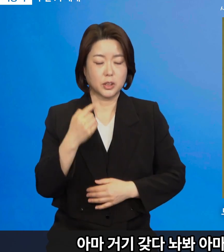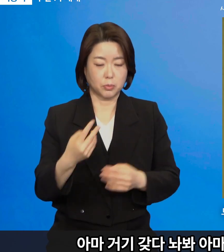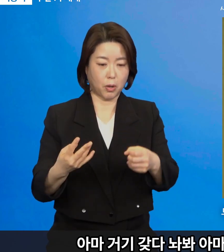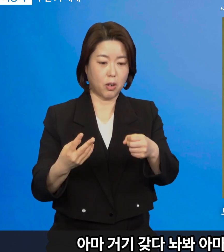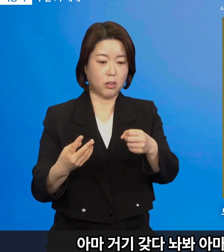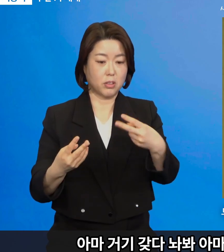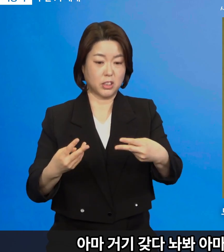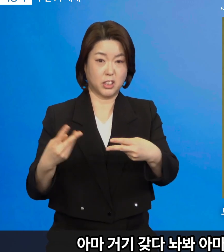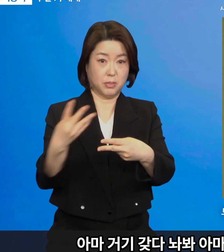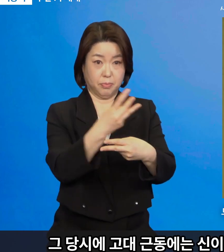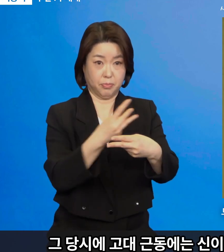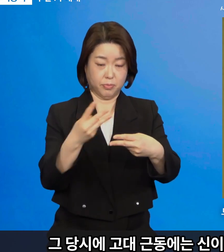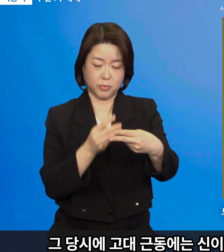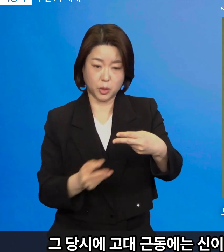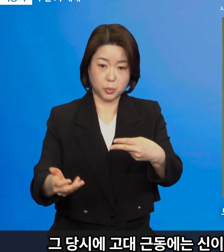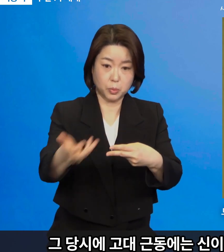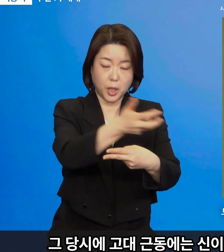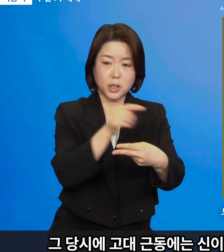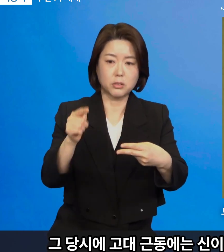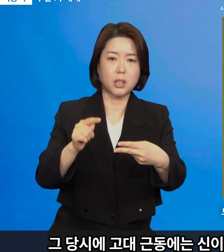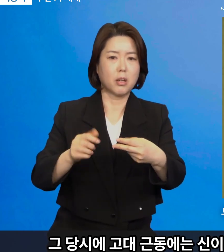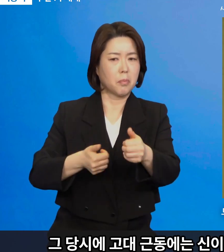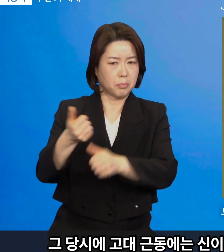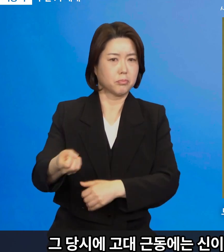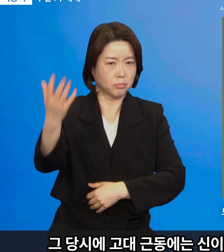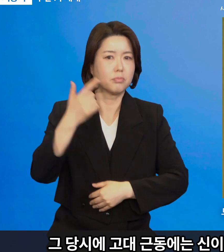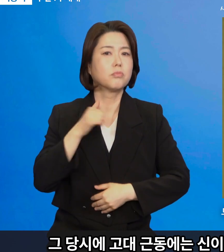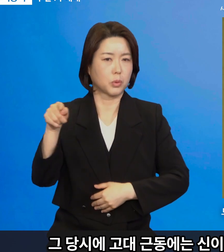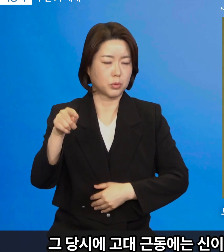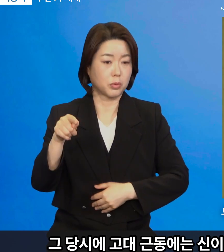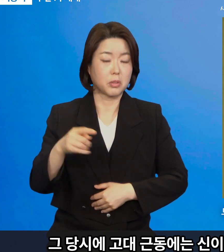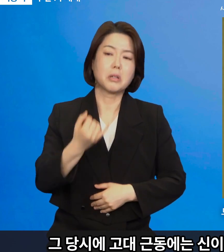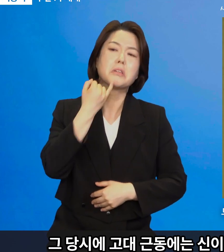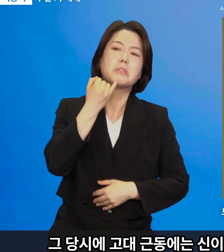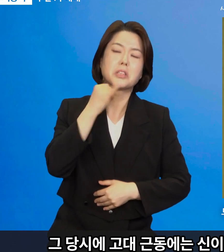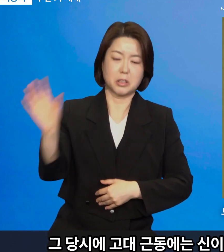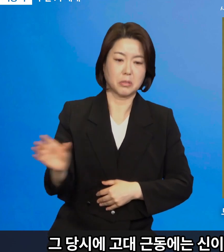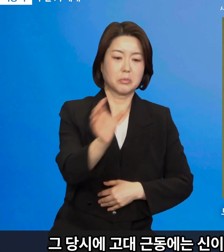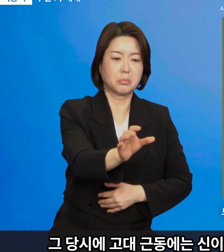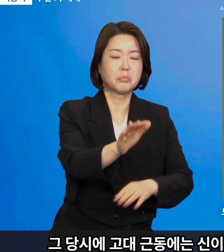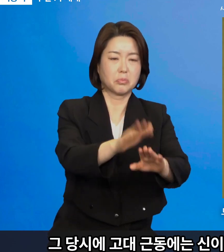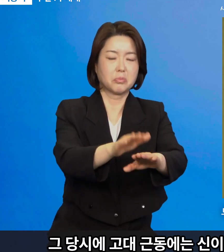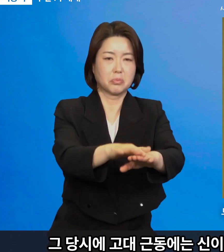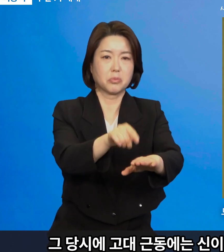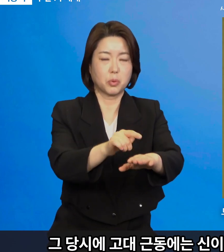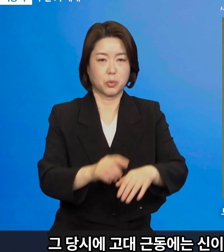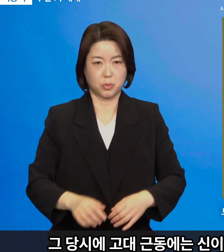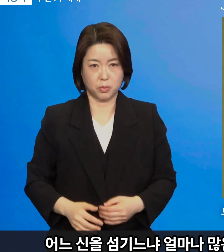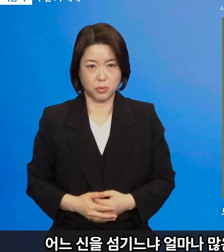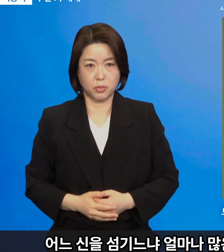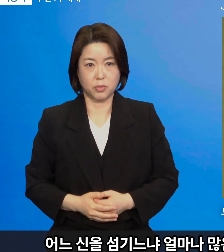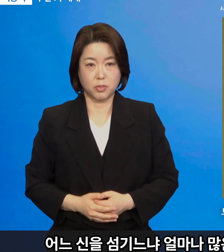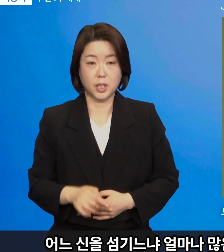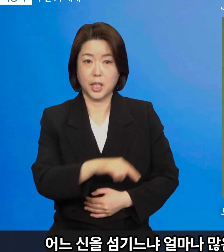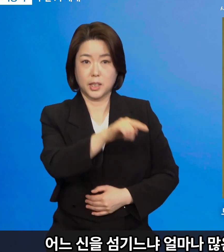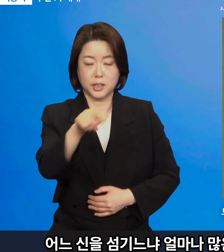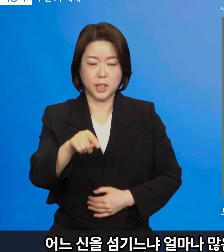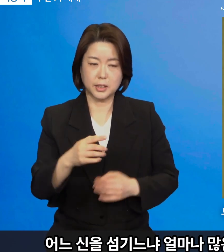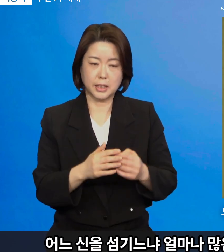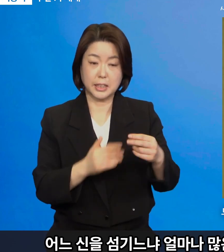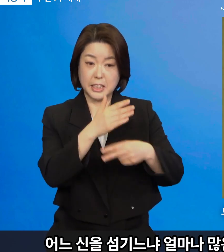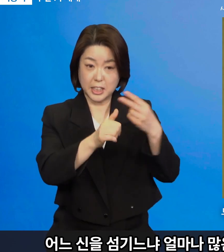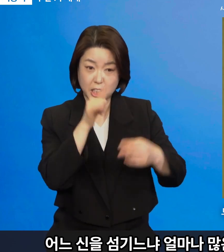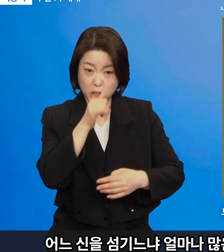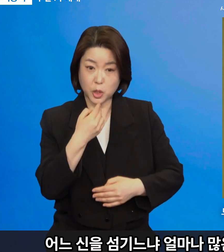이런 생각을 했던 거예요. 그 당시에 고대 근동에는 신이 있냐 없냐 이런 개념이 아니고 어느 신을